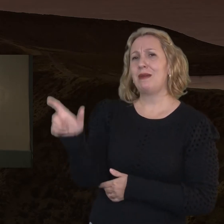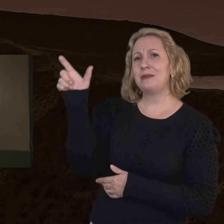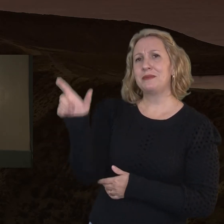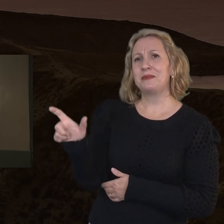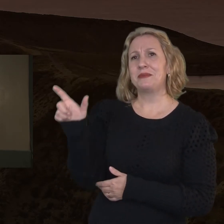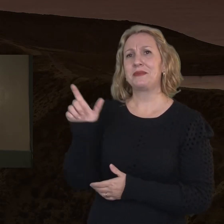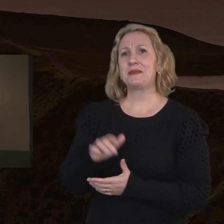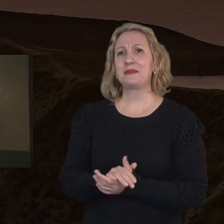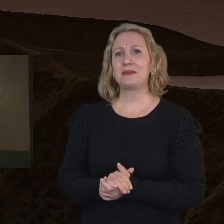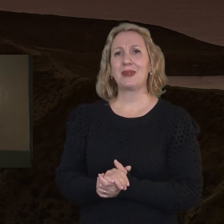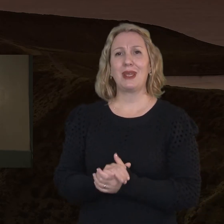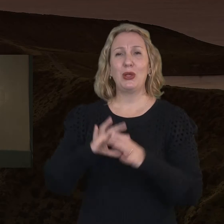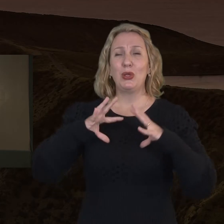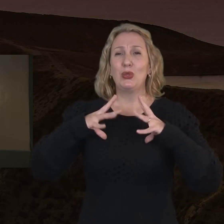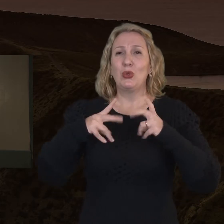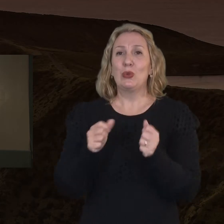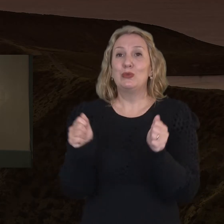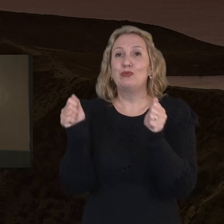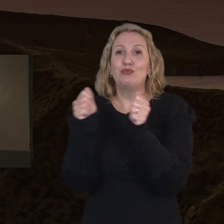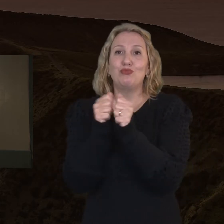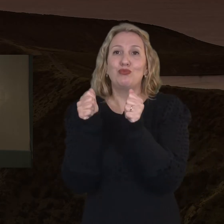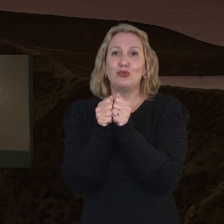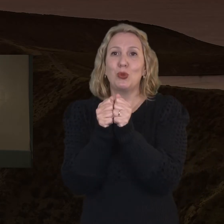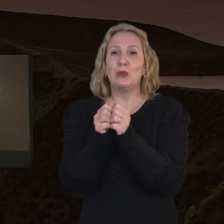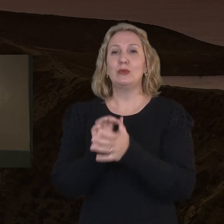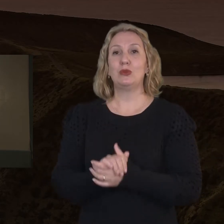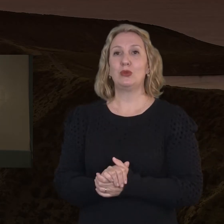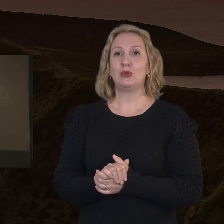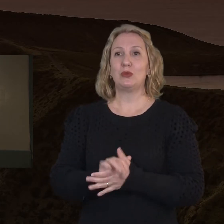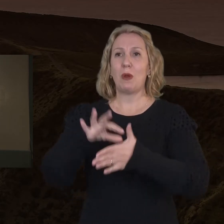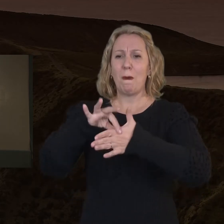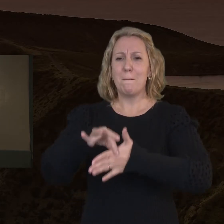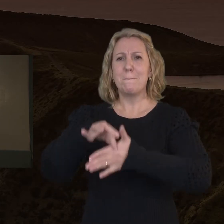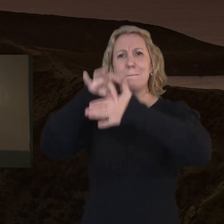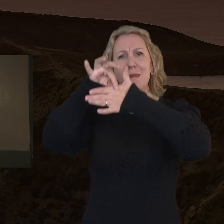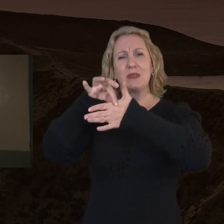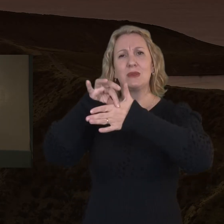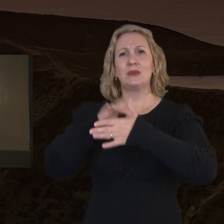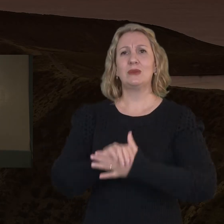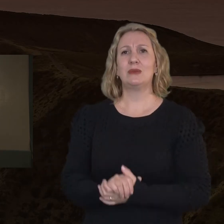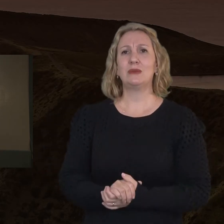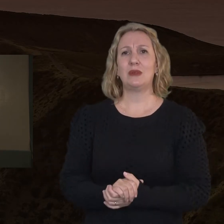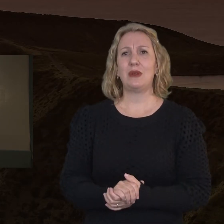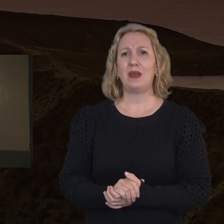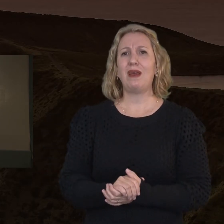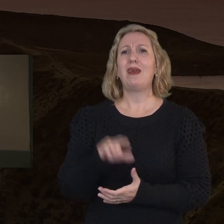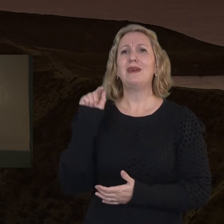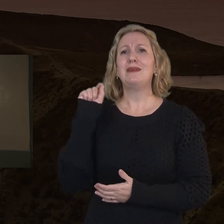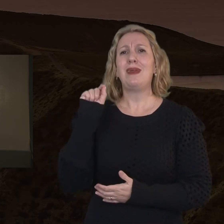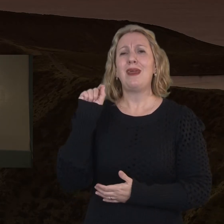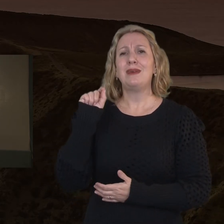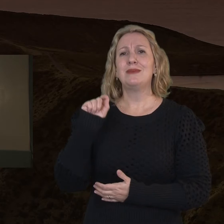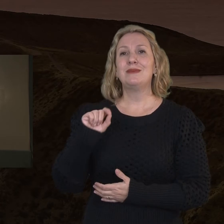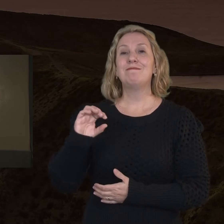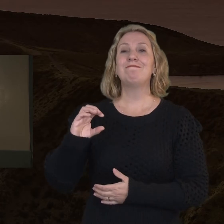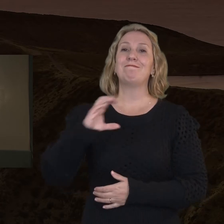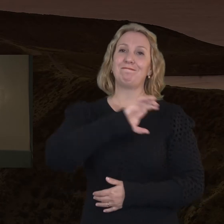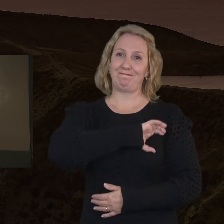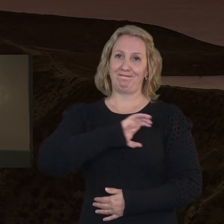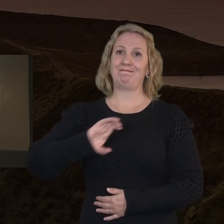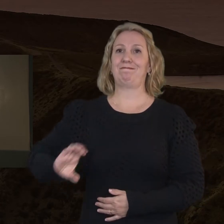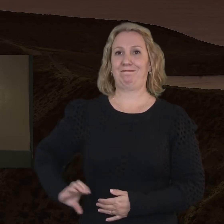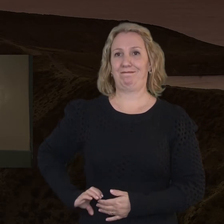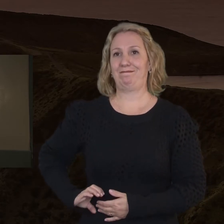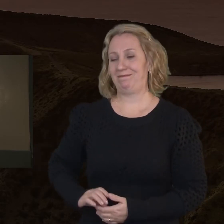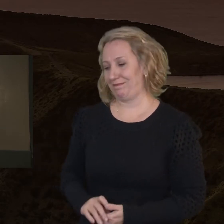colocar todas as coisas juntas debaixo de uma pessoa quem que é essa pessoa é cristo é cristo que está aqui